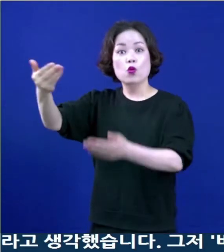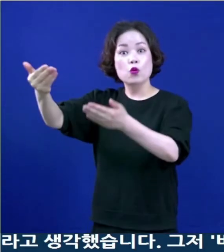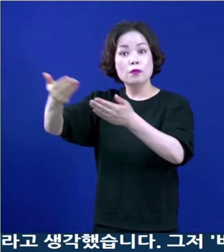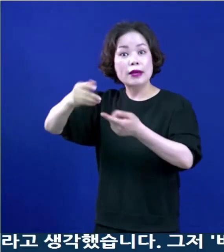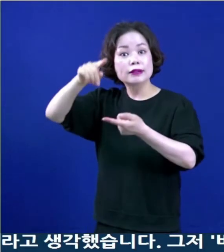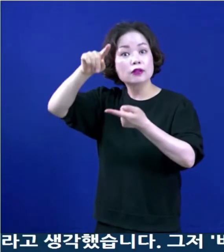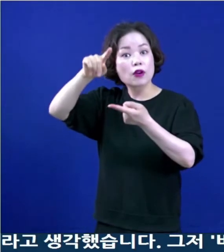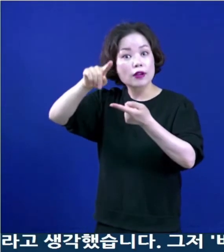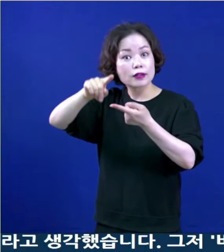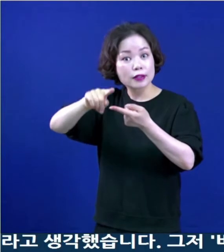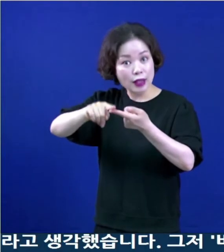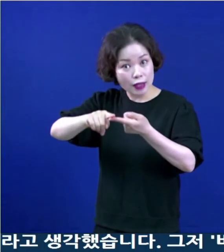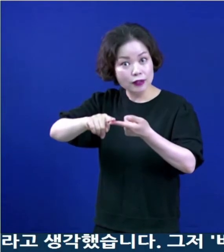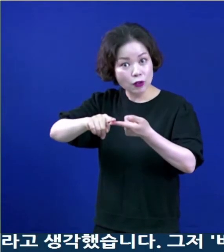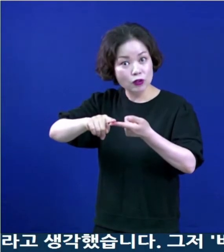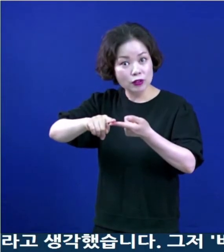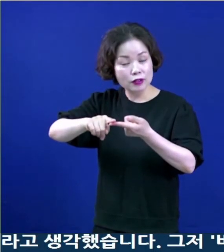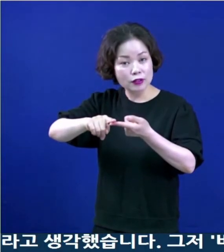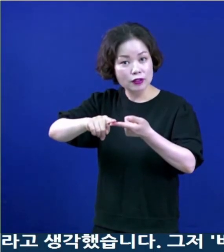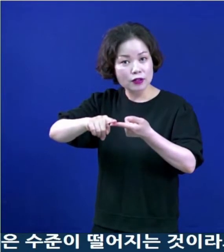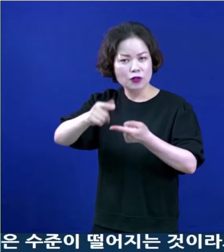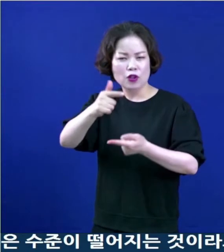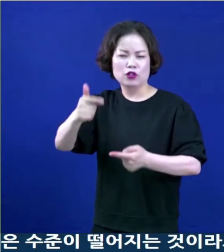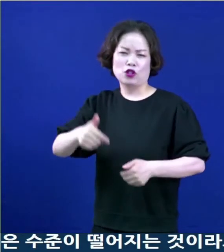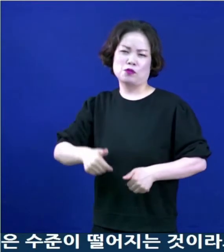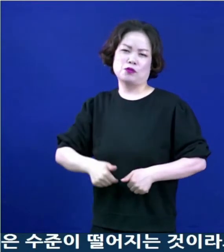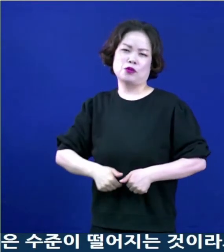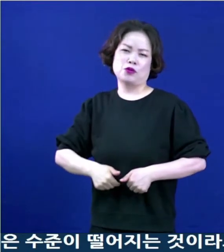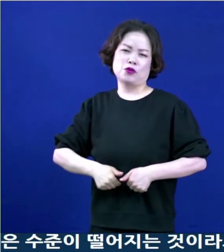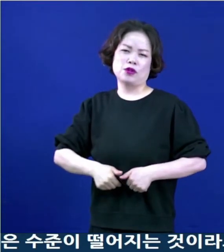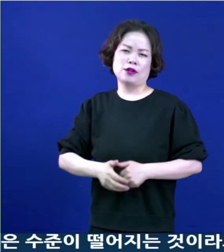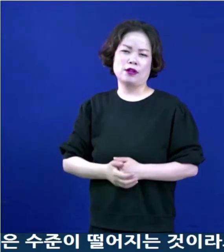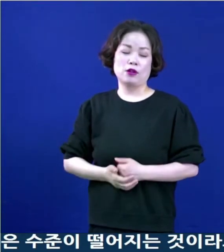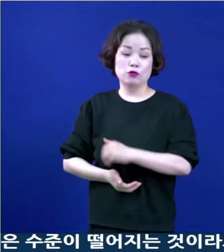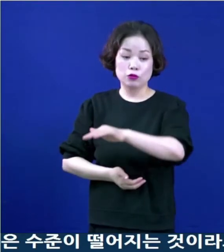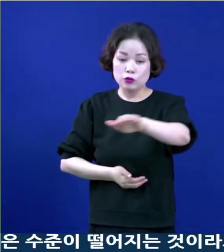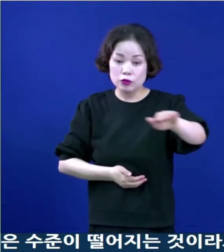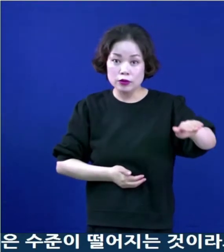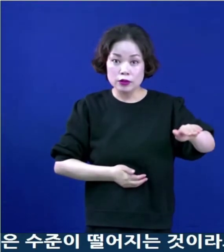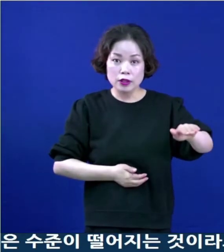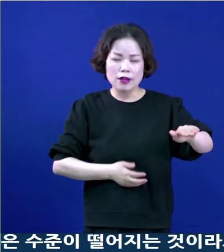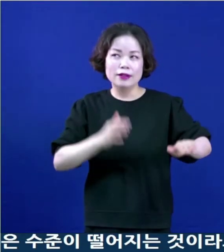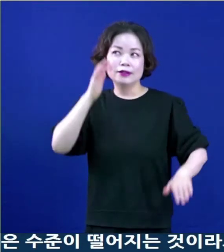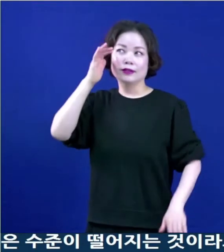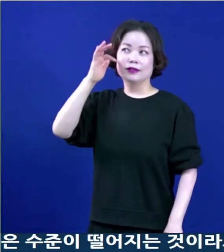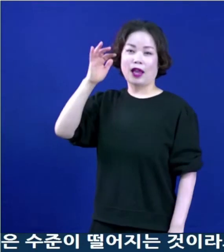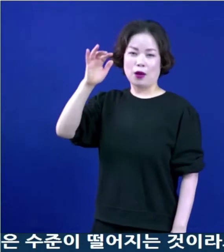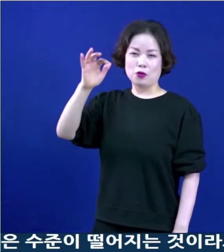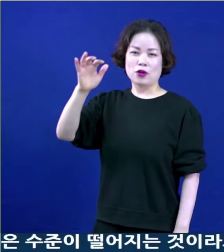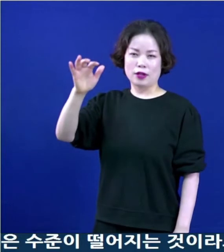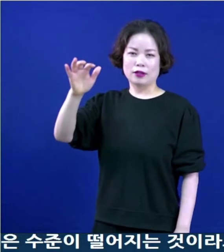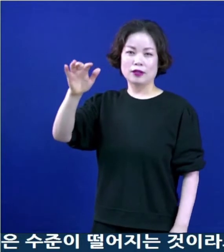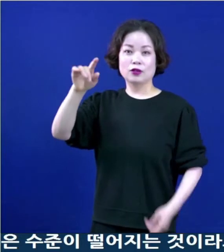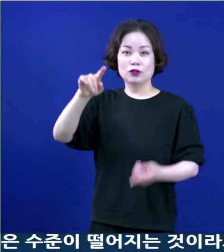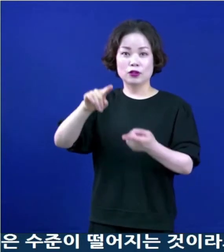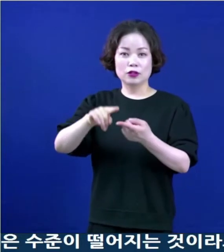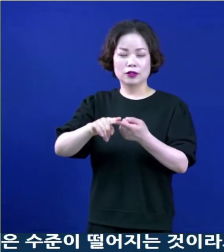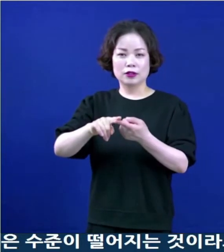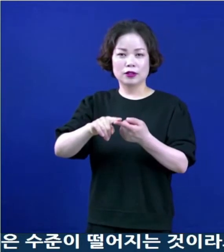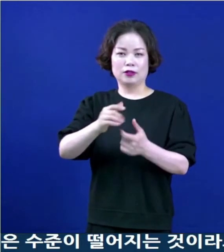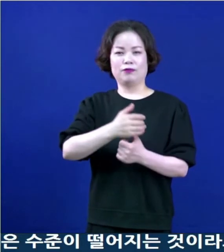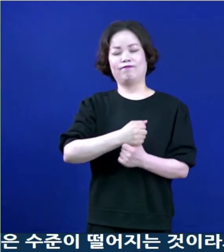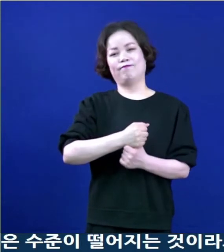자체는 굉장히 필요한 것이고 우리가 사모해야 될 것이라는 사실을